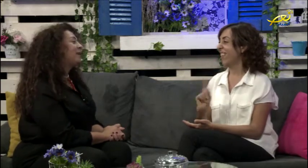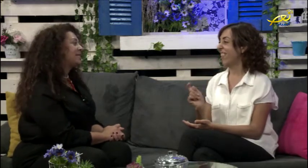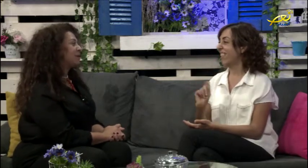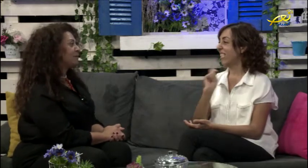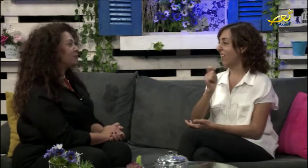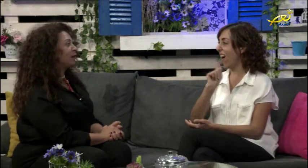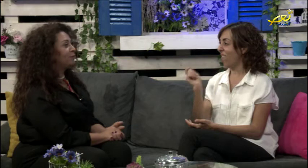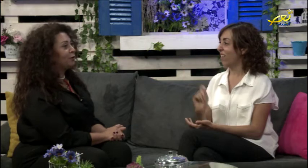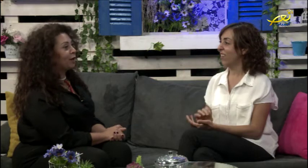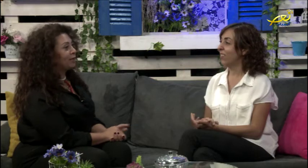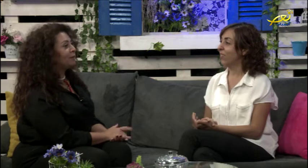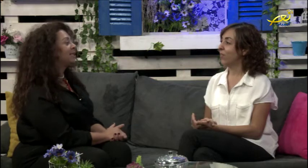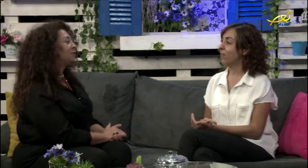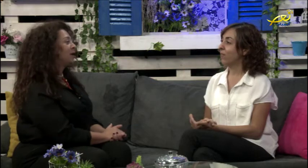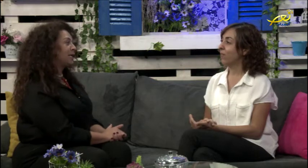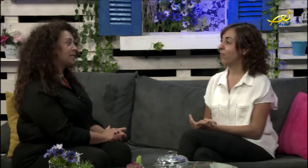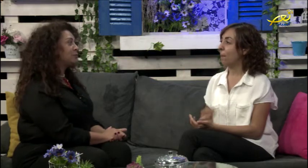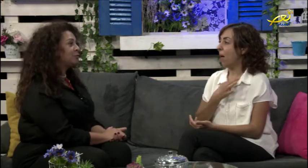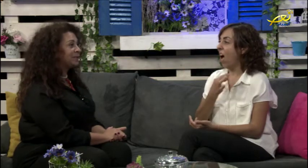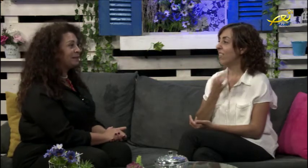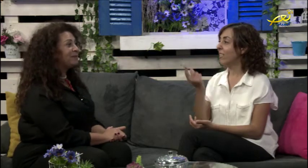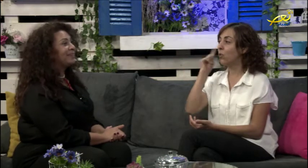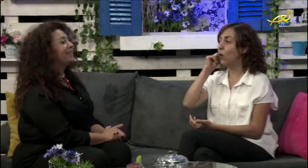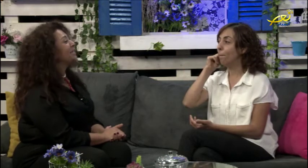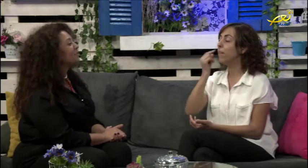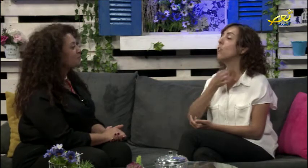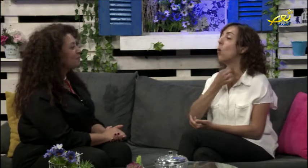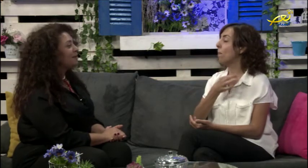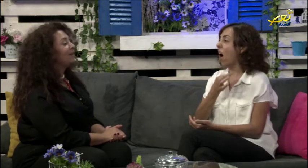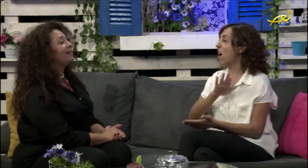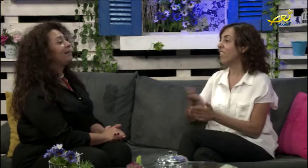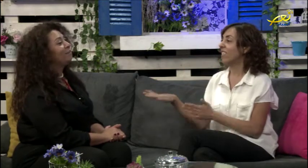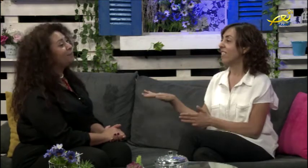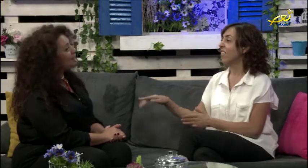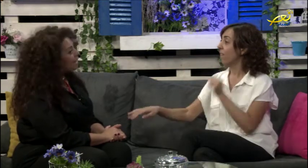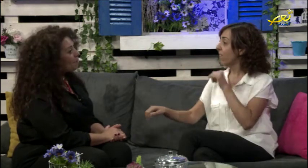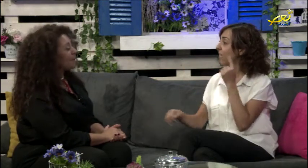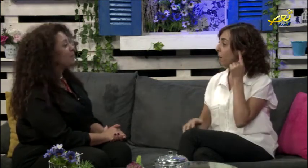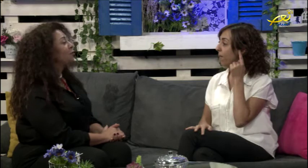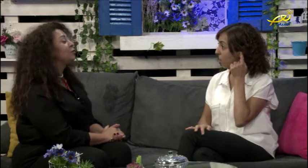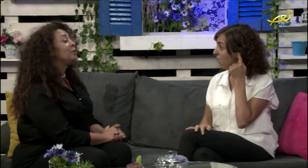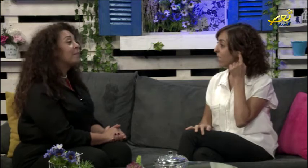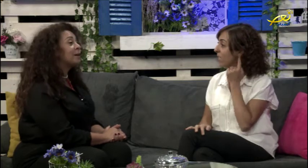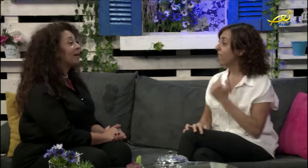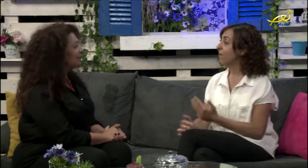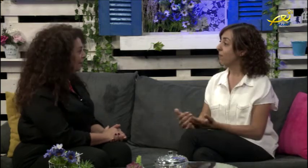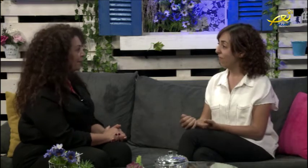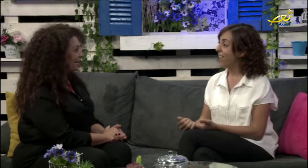وبليز وقت اللي بتكونوا عم تحكوا عنا ما حدا يقول عنا صم وبكم، نحنا صم، الأبكم بيقدر يكون أبكم حتى لو كان عم